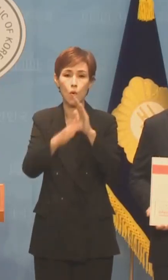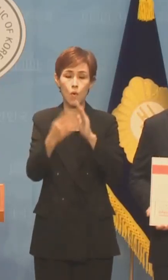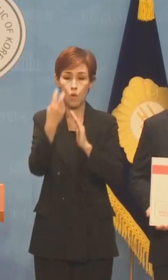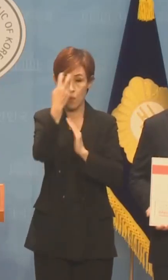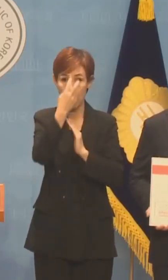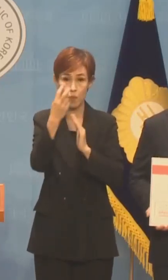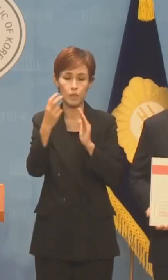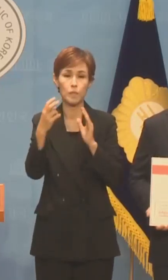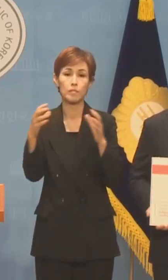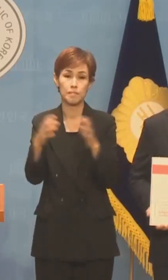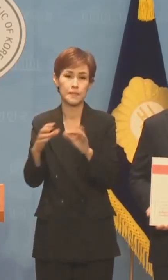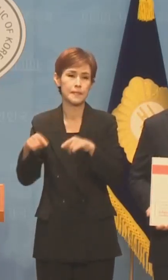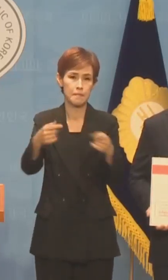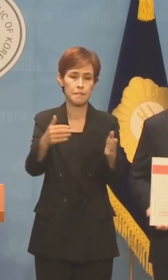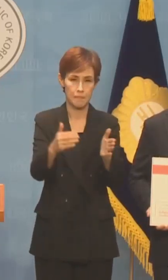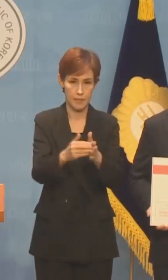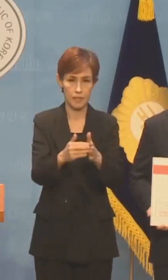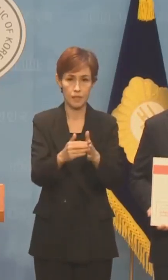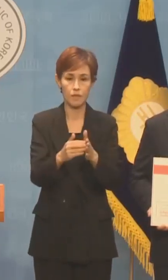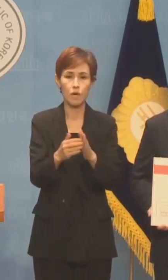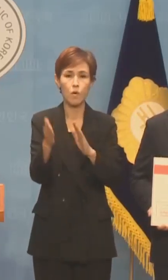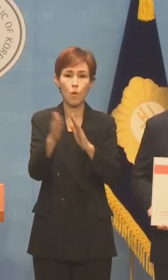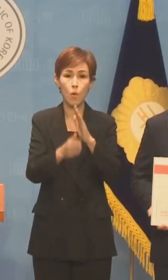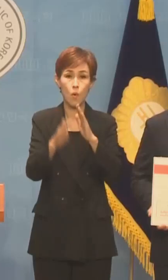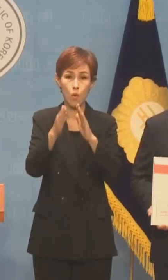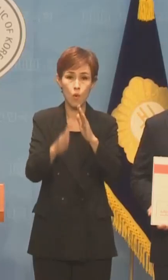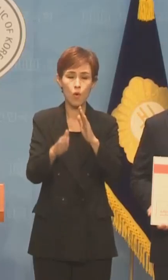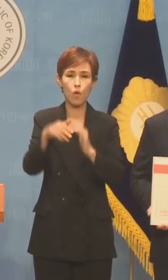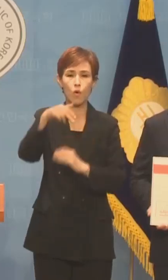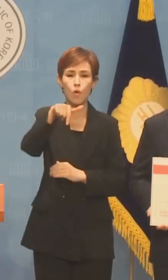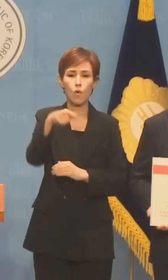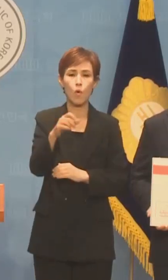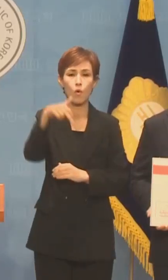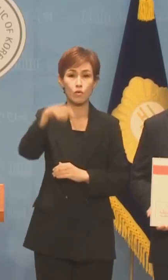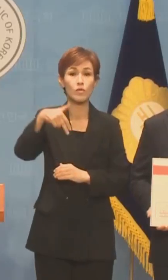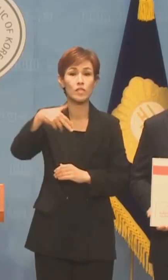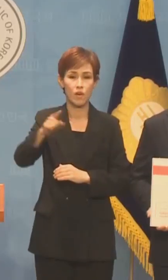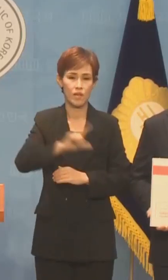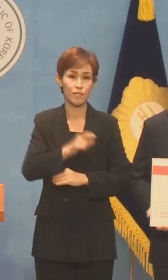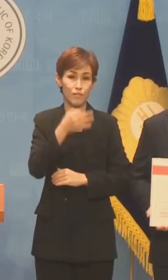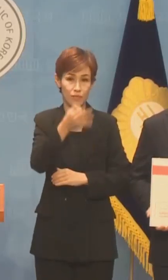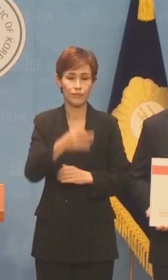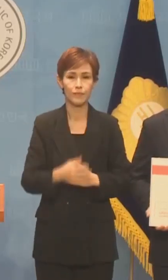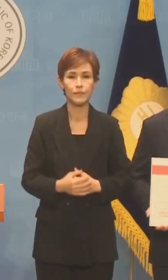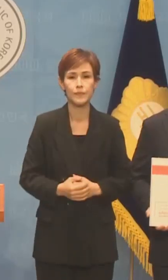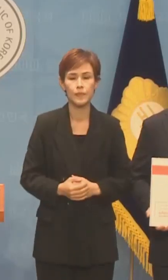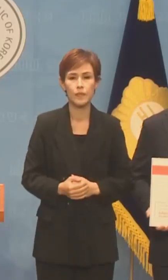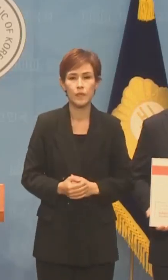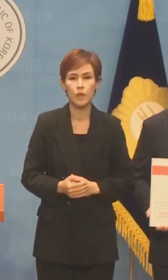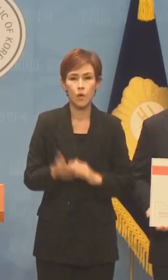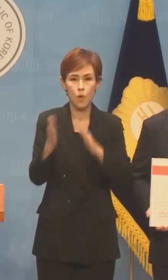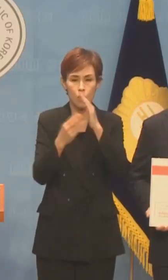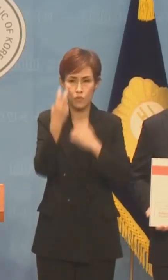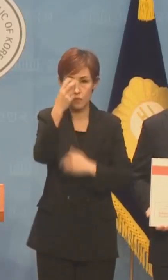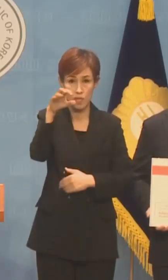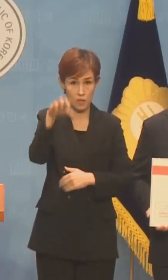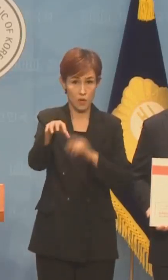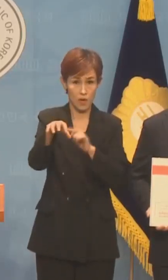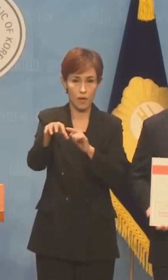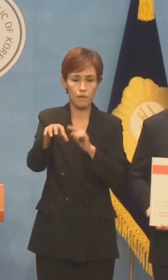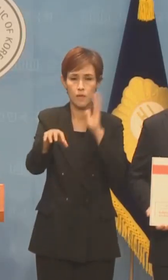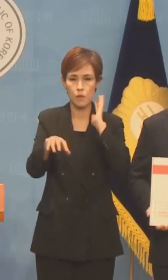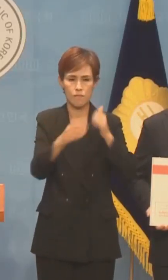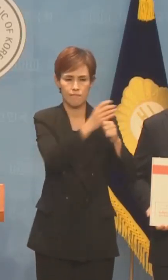공수처가 주도했으므로 이하 공수처로 지칭을 하도록 하겠습니다. 공수처가 주도한 대통령